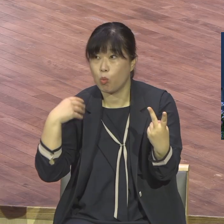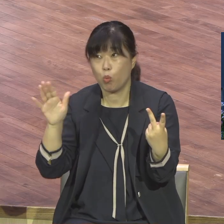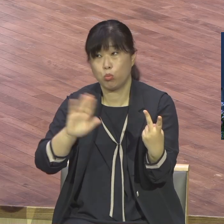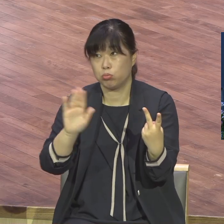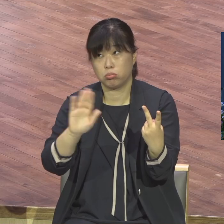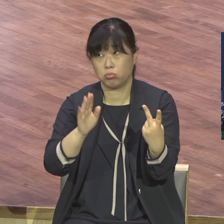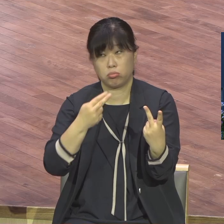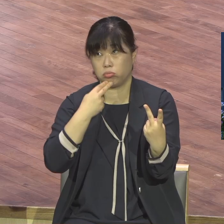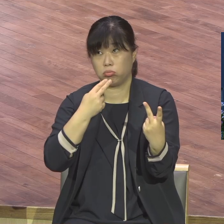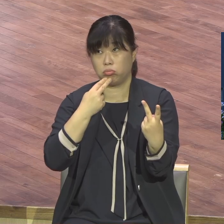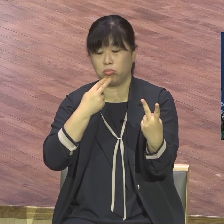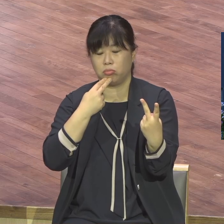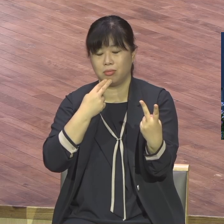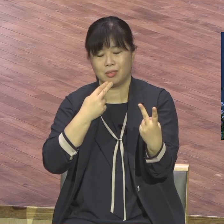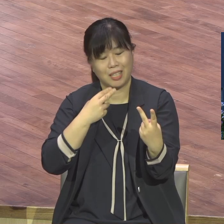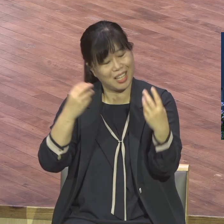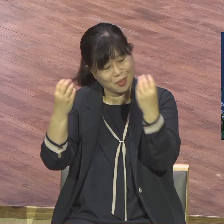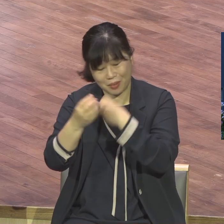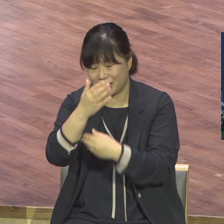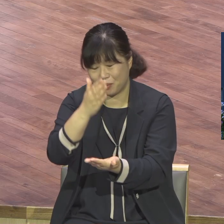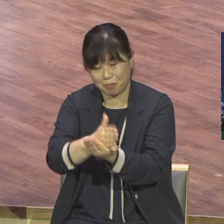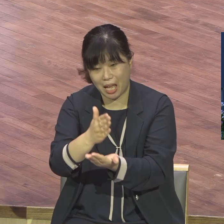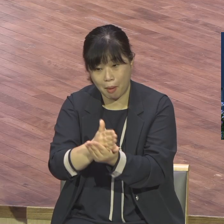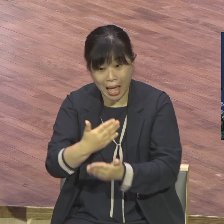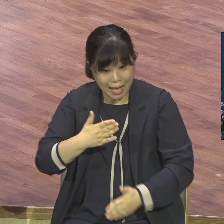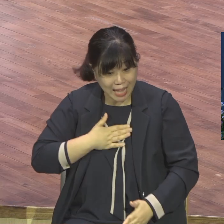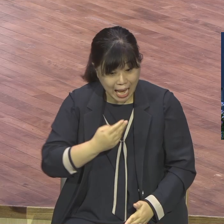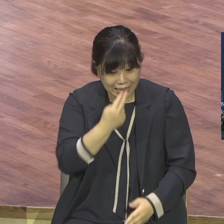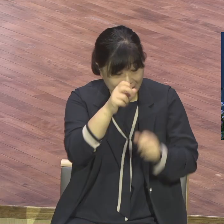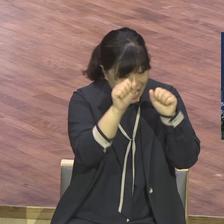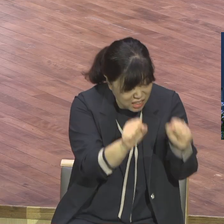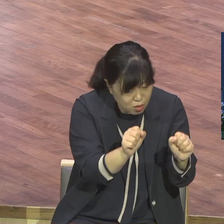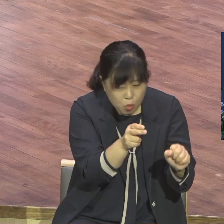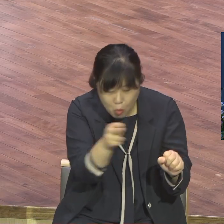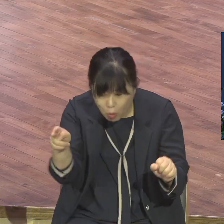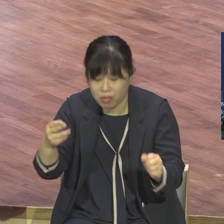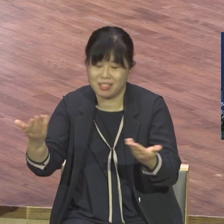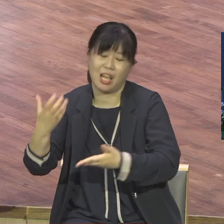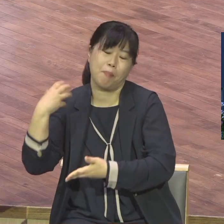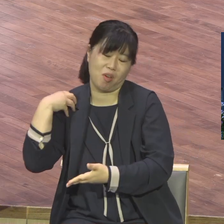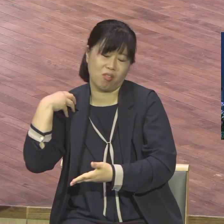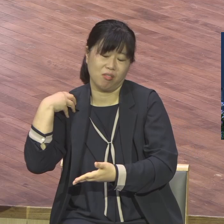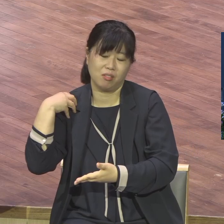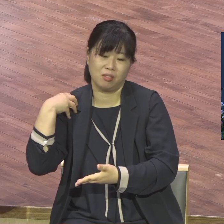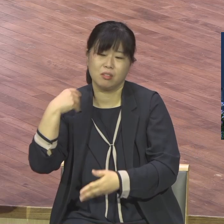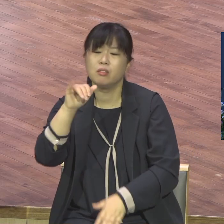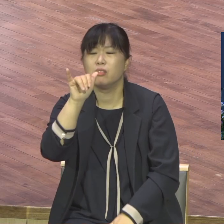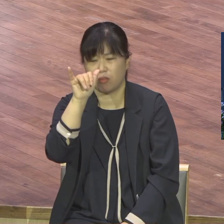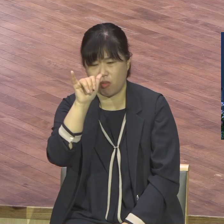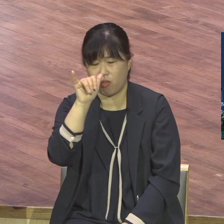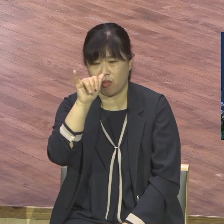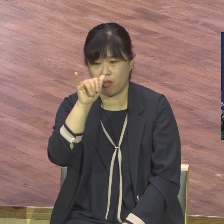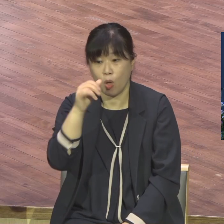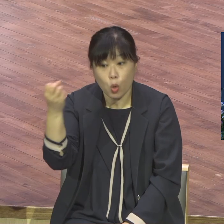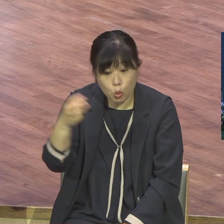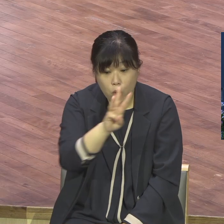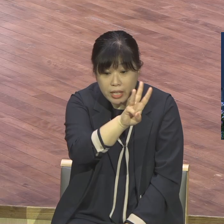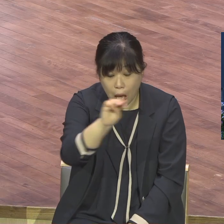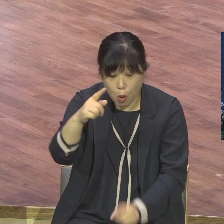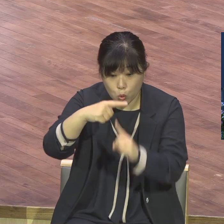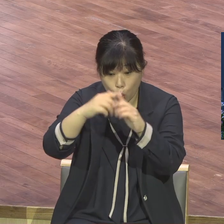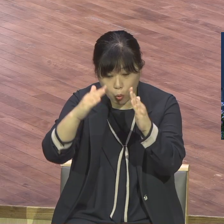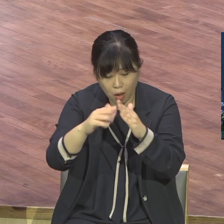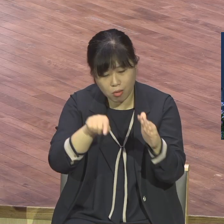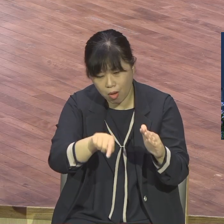명. 살아있다는 자체가 사명이 있다는 증거예요. 여러분 더더구나 예원교회에 오셨다. 예원교회